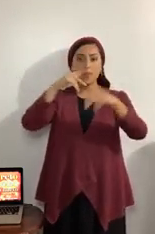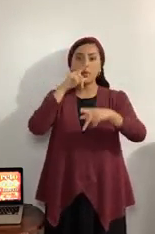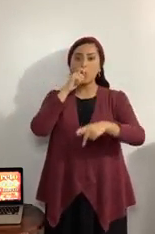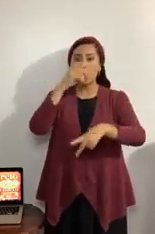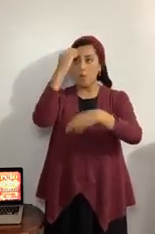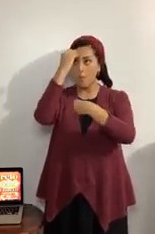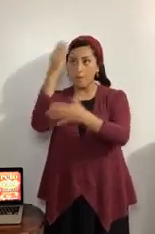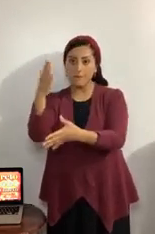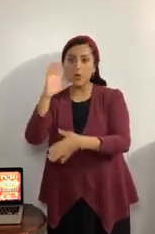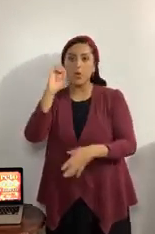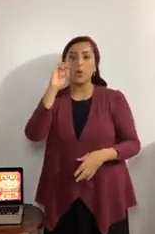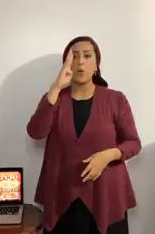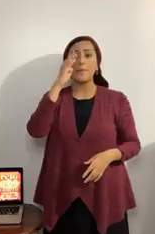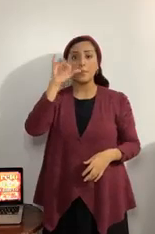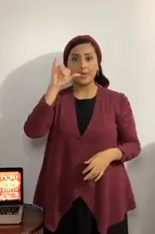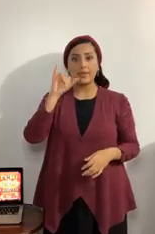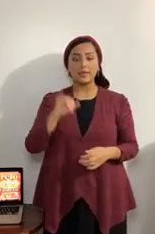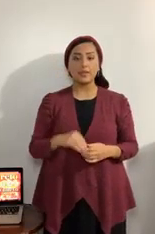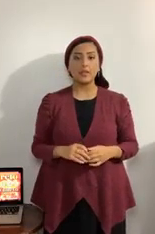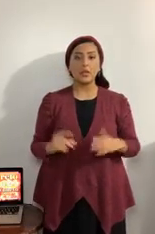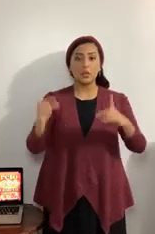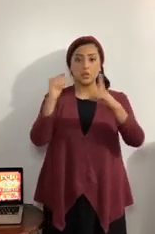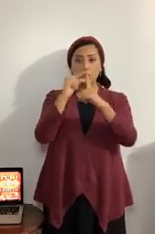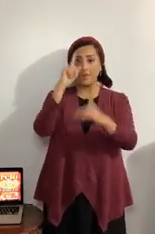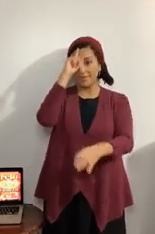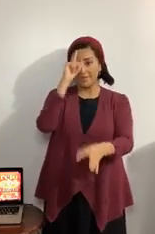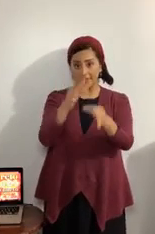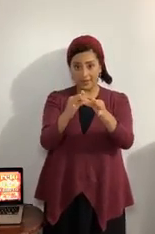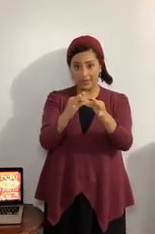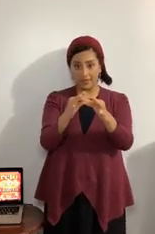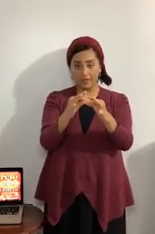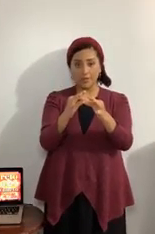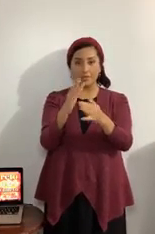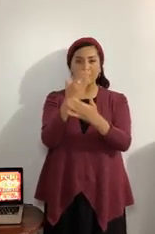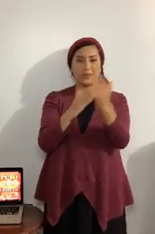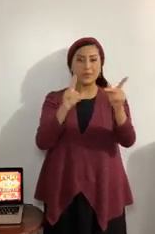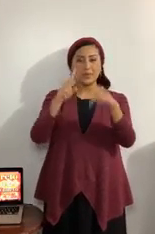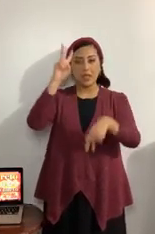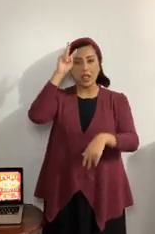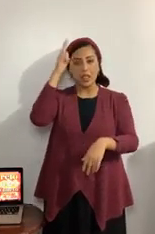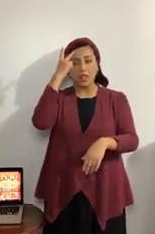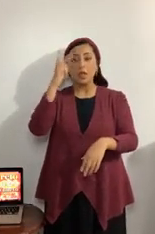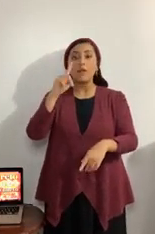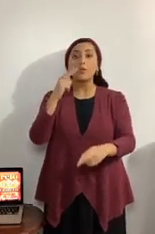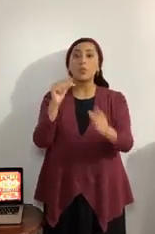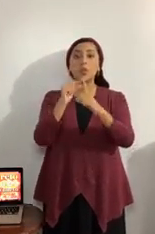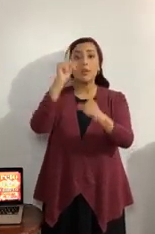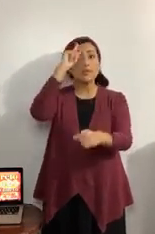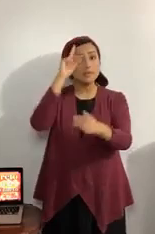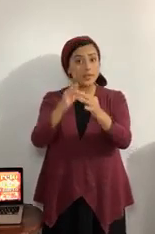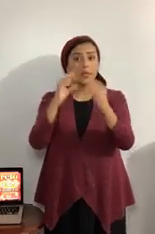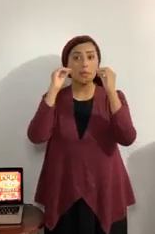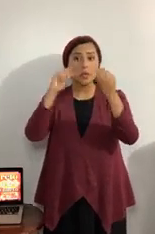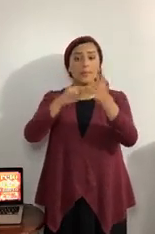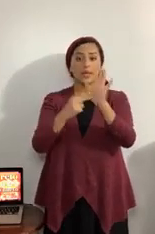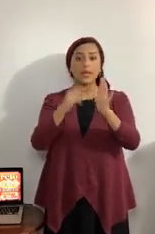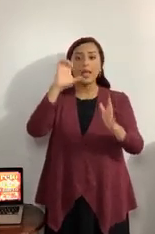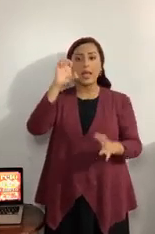que le obedecen. La palabra fe se ha malentendido. La palabra fe, hemos ministrado aquí, Emunah, en hebreo,